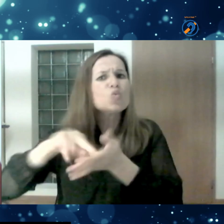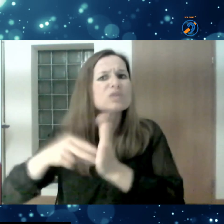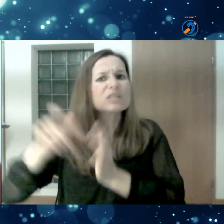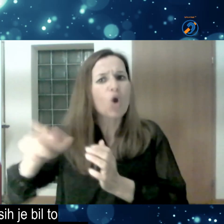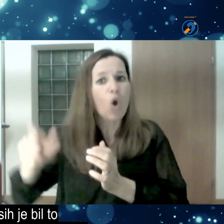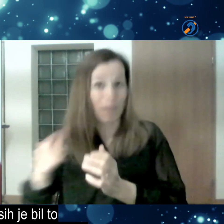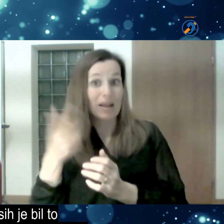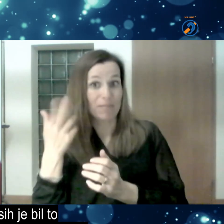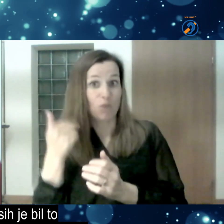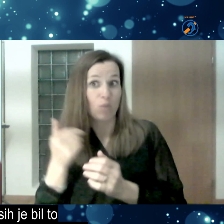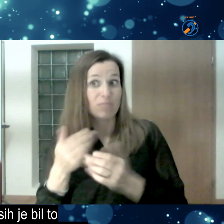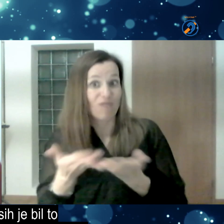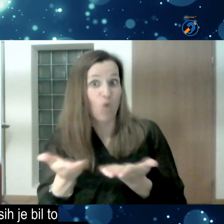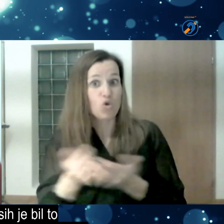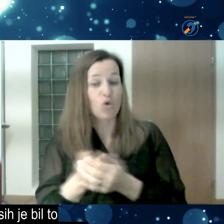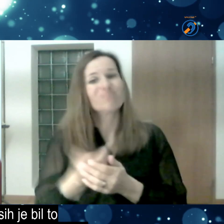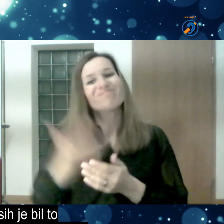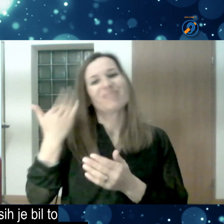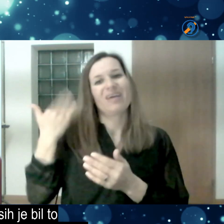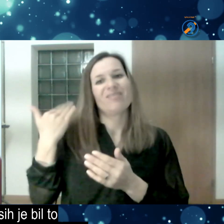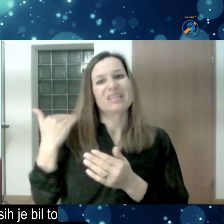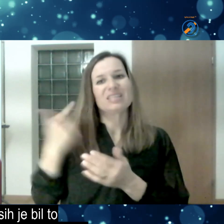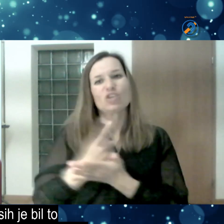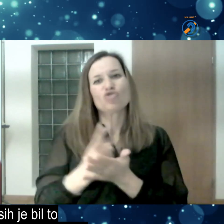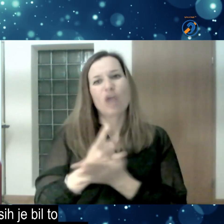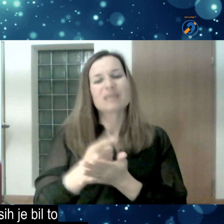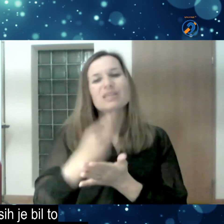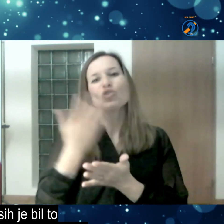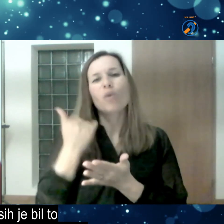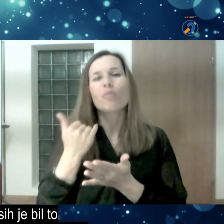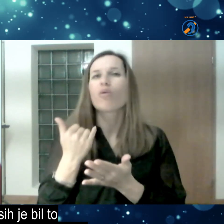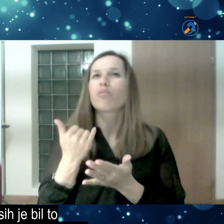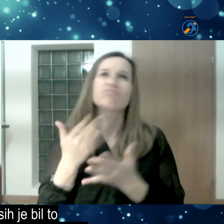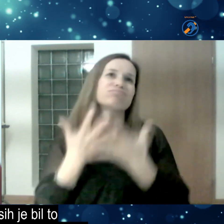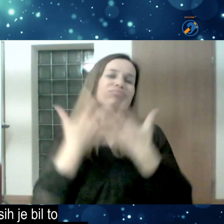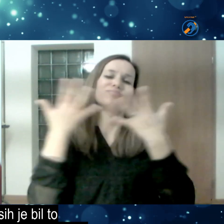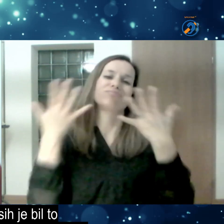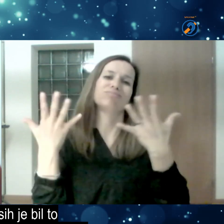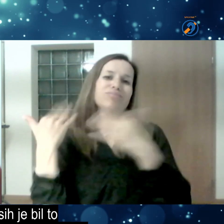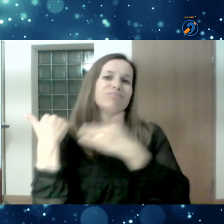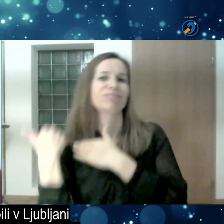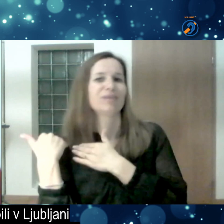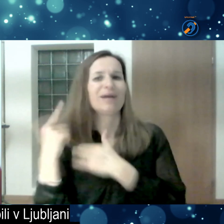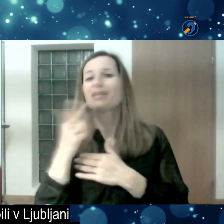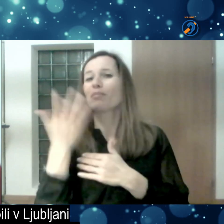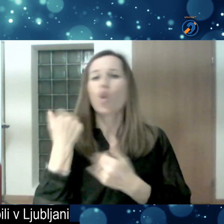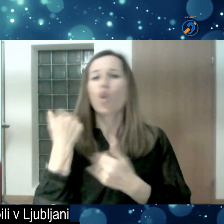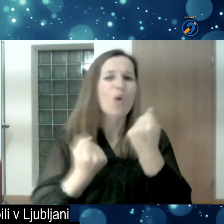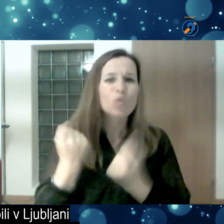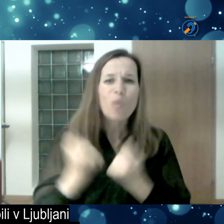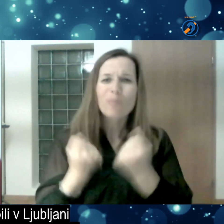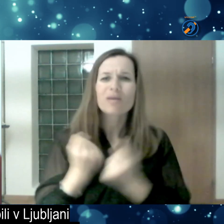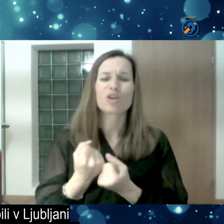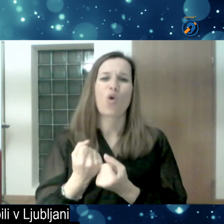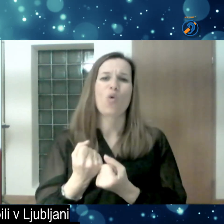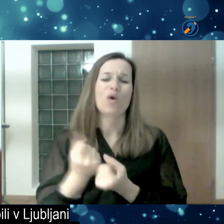Ja, takrat v tistih časih je bil to cel projekt, a ne. ni bilo avtomobilov, centri